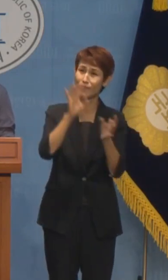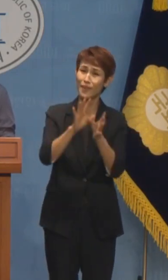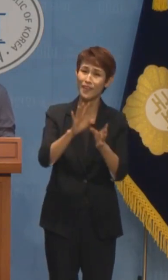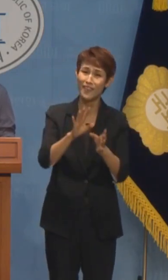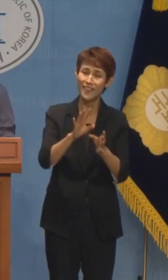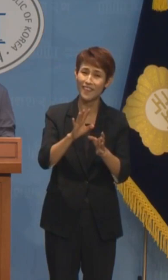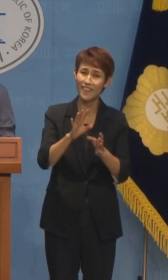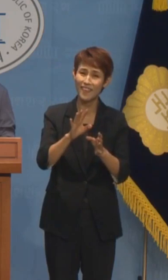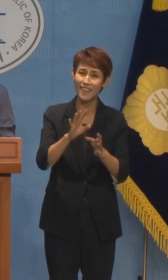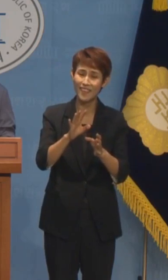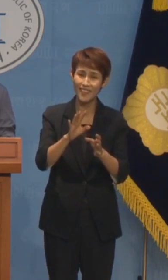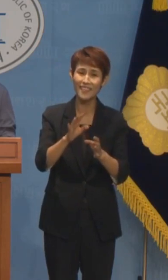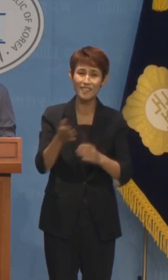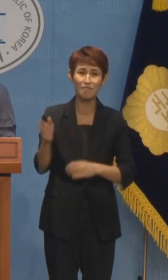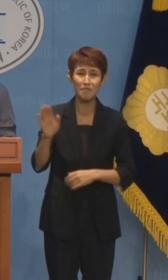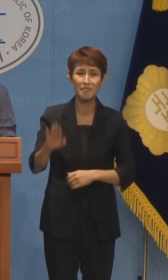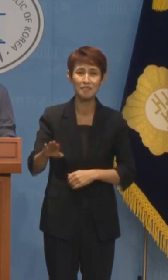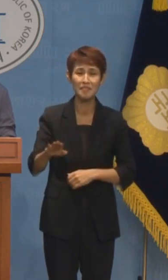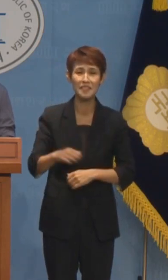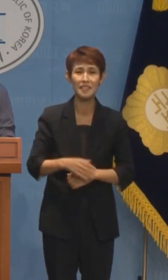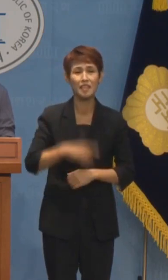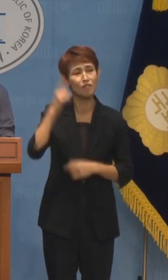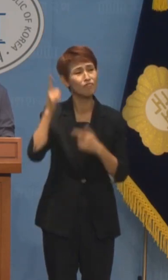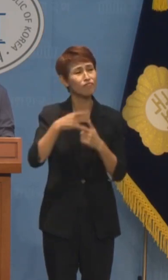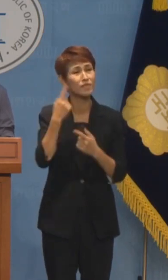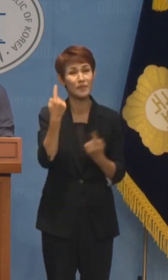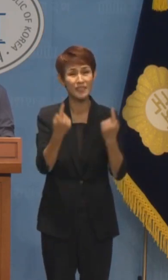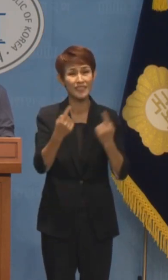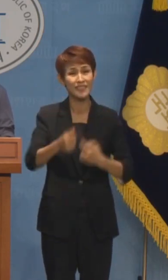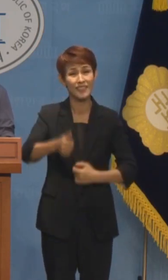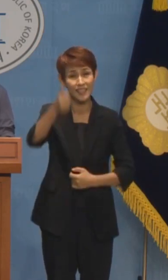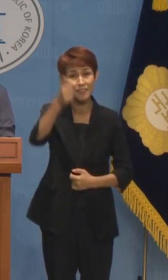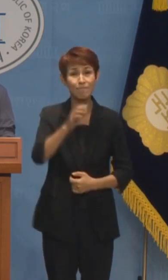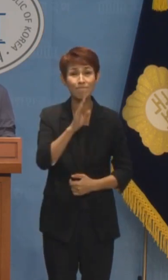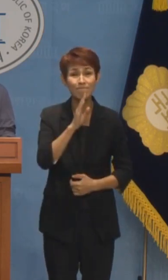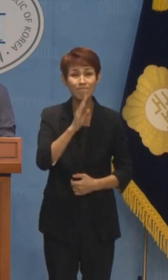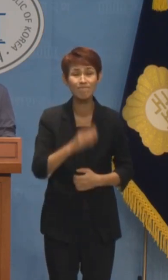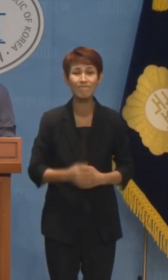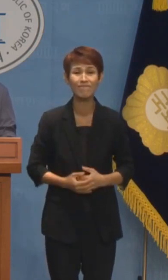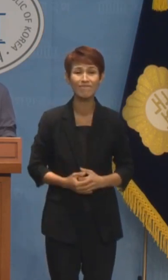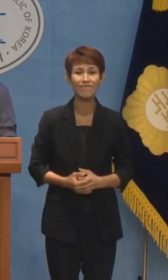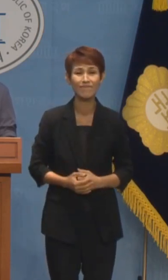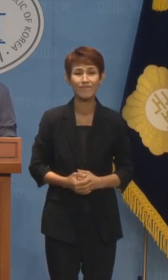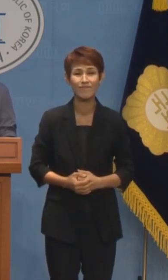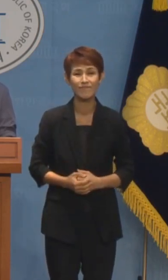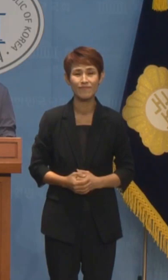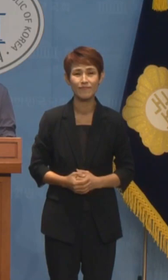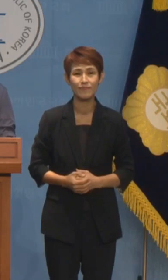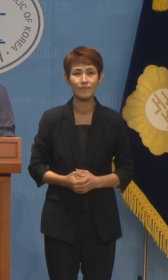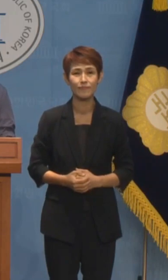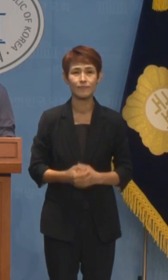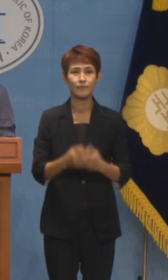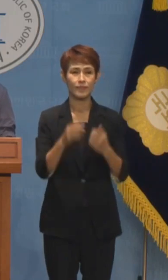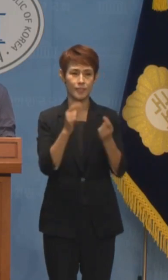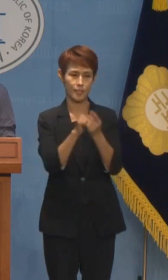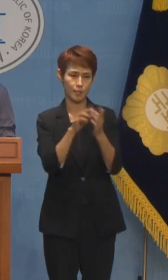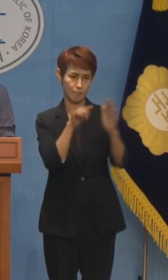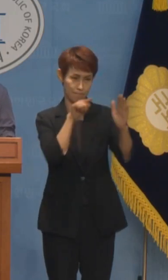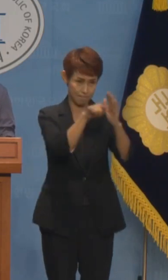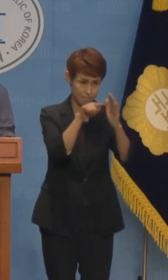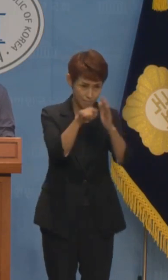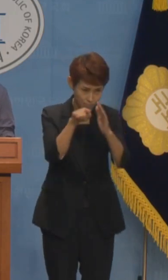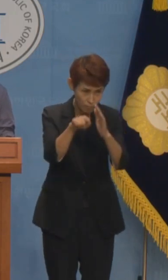엉뚱하지만 그래도 무대책으로 손을 놓고 있는 것보다는 나아보입니다 현장을 더 방문하면